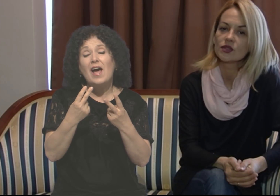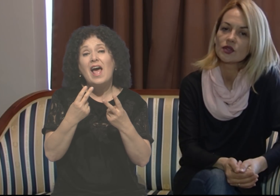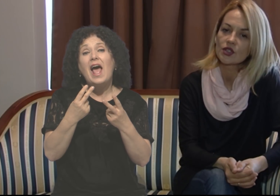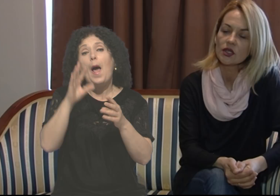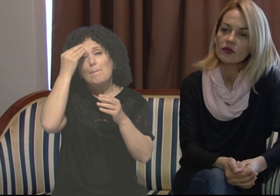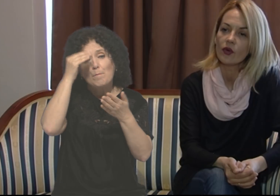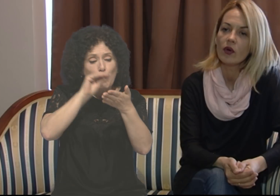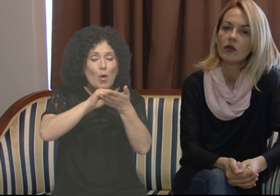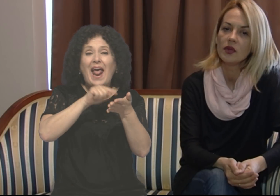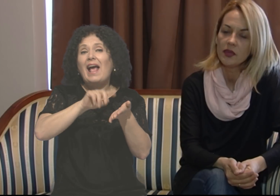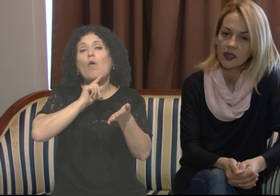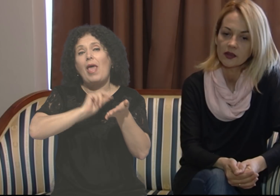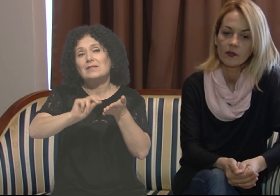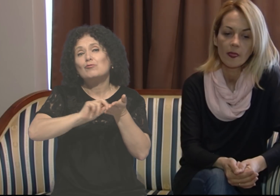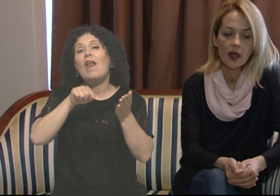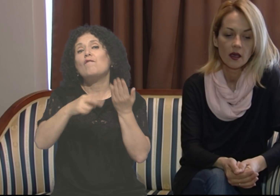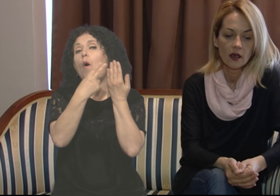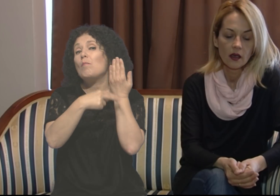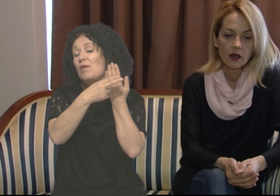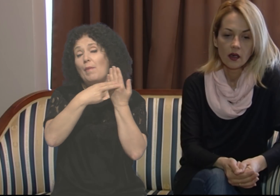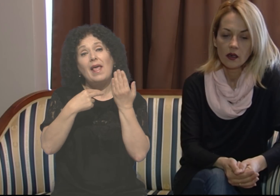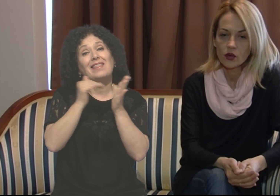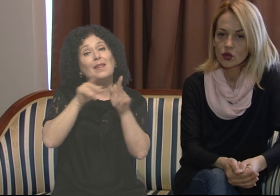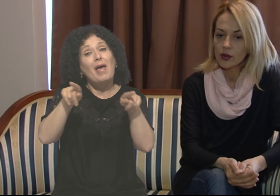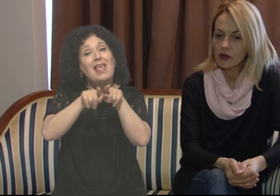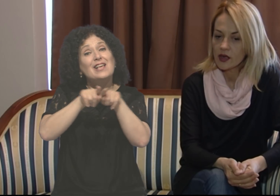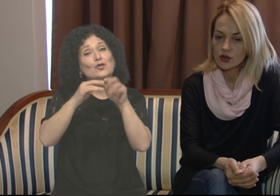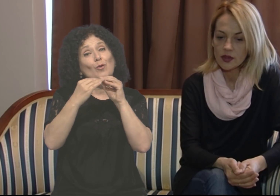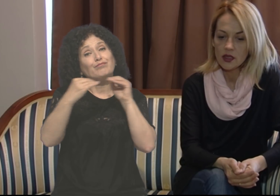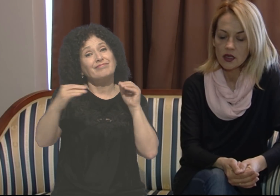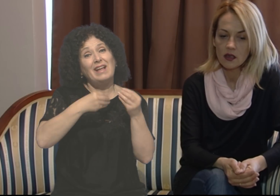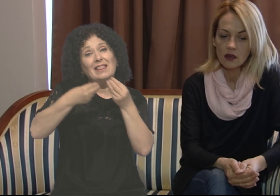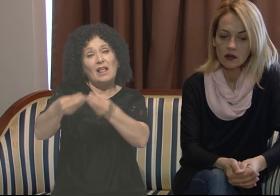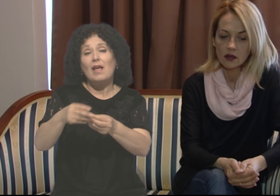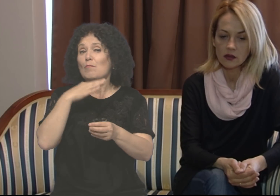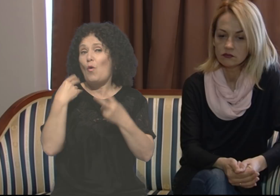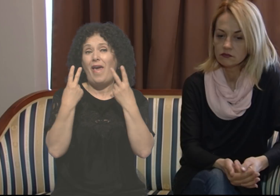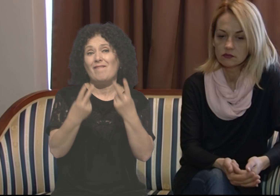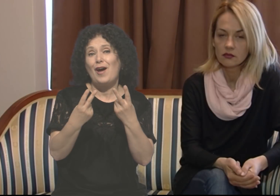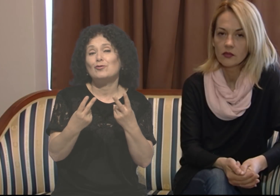пораките кои се содржани во Библијата. Особено е важно, бидејќи